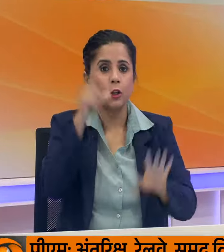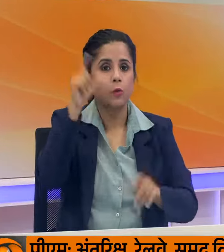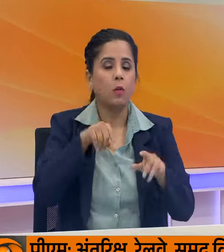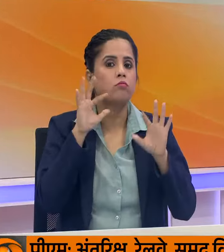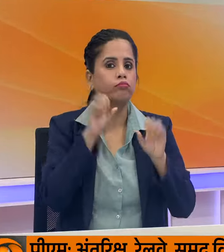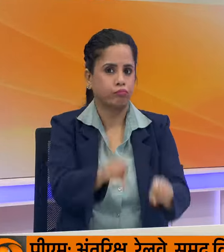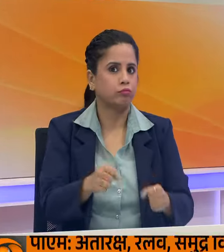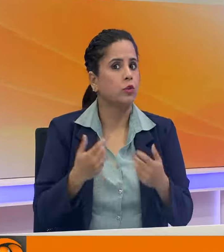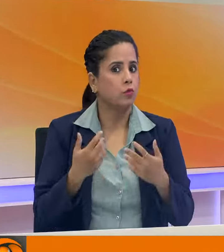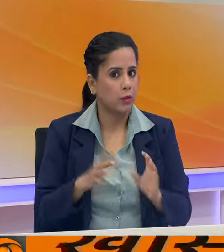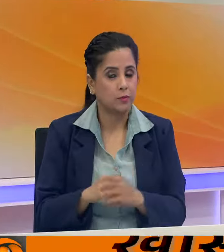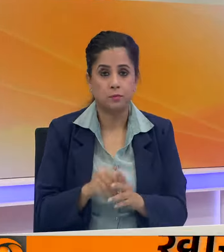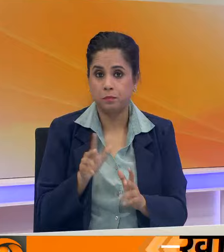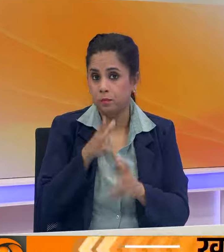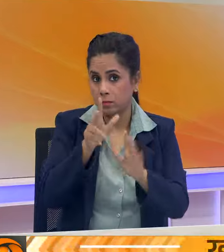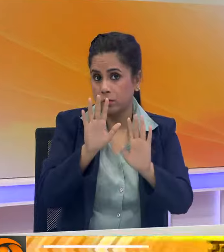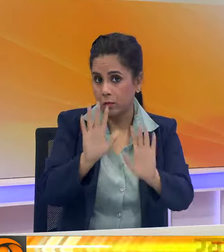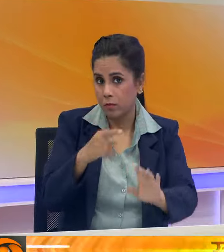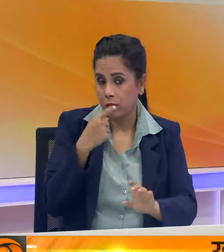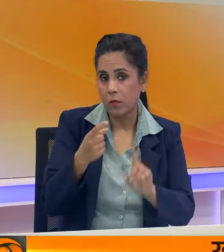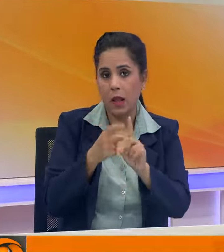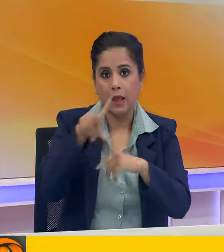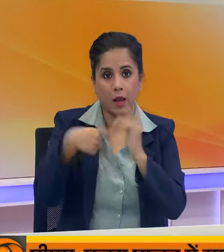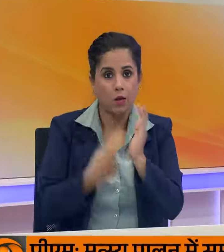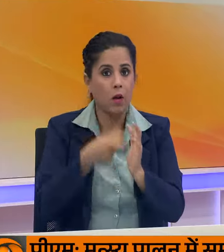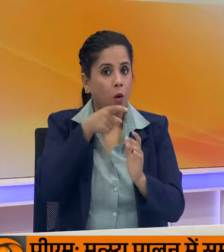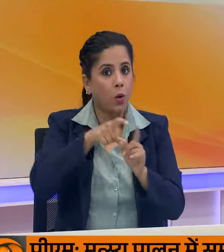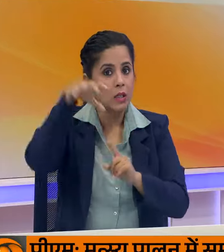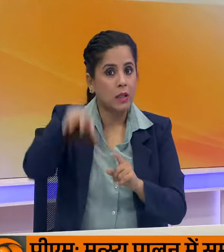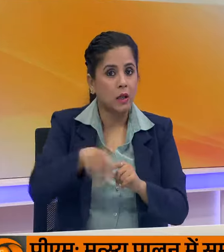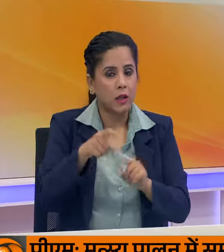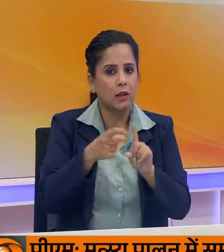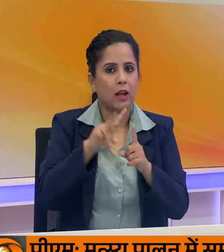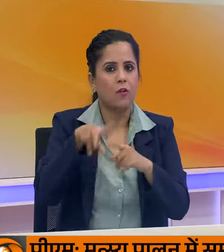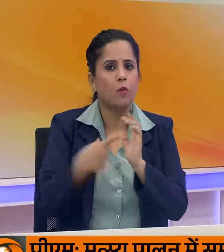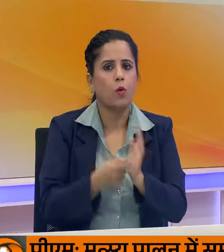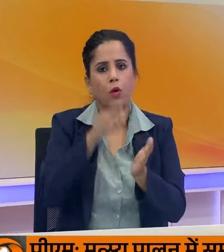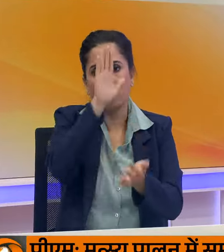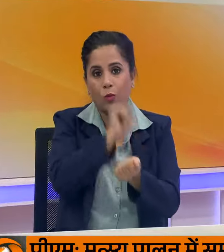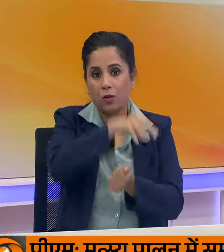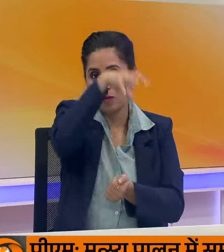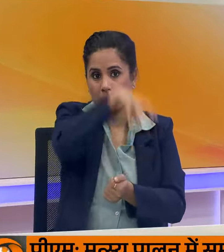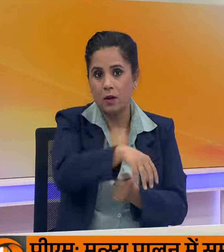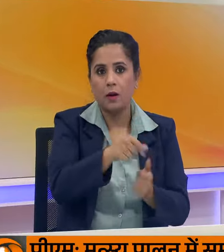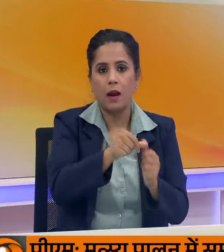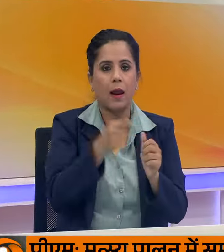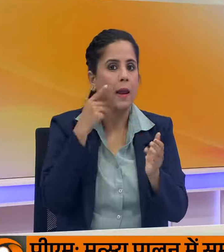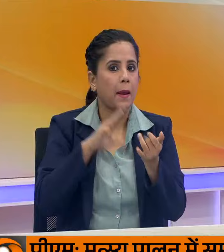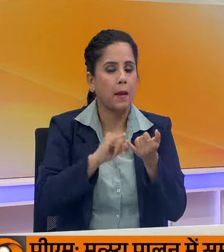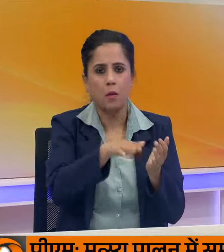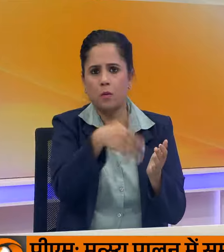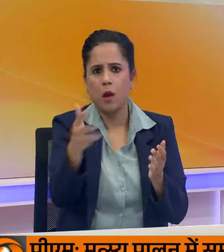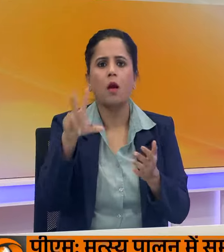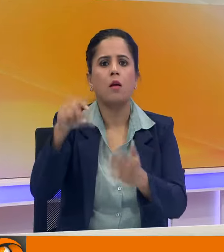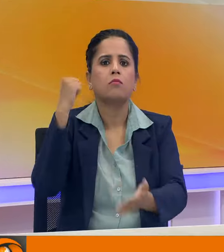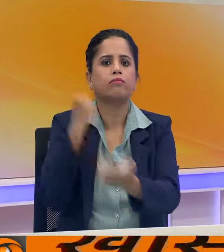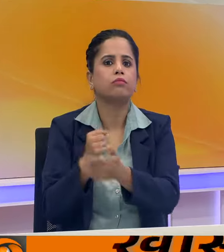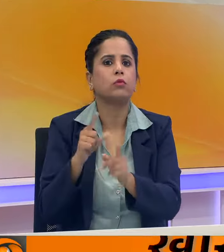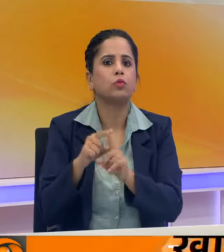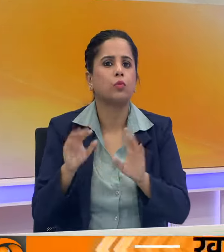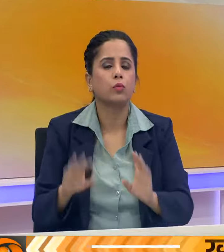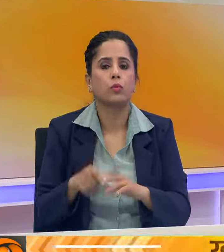गिरफ्तार किया है आपको बता दें कि देवघर जिले के देवीपुर थाना क्षेत्र के एम्स के सामने यह छापेमारी की गई